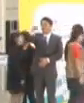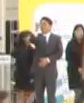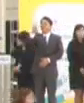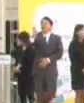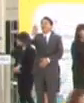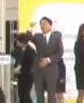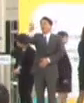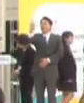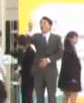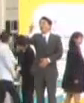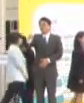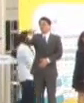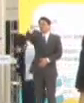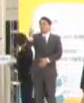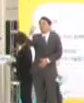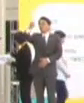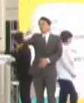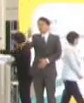양경호, 조연아님입니다.